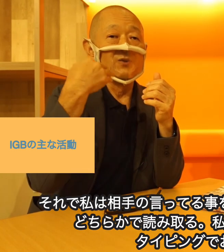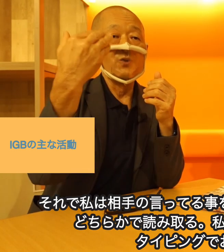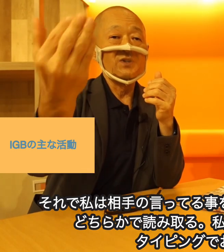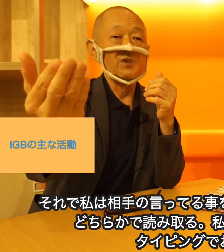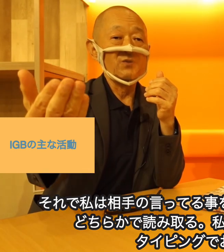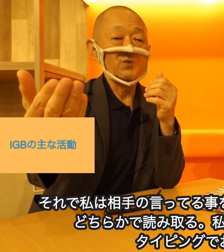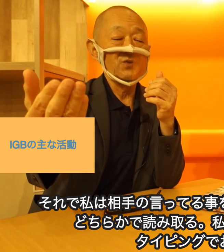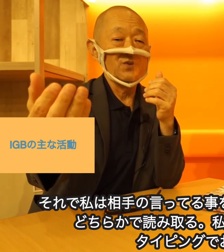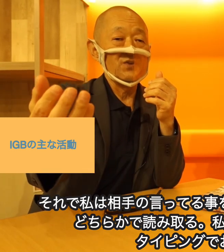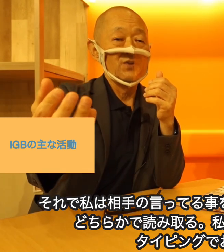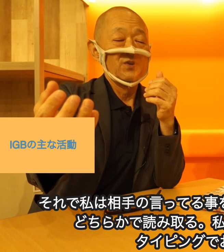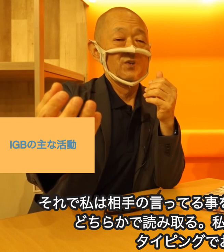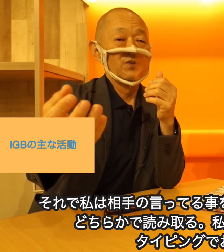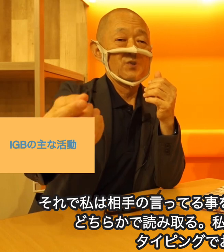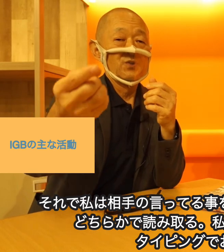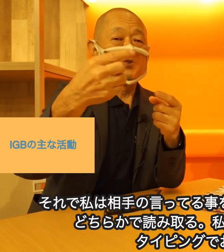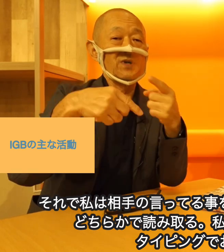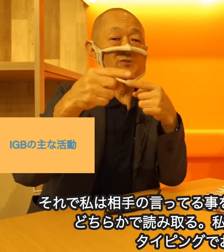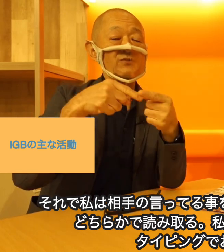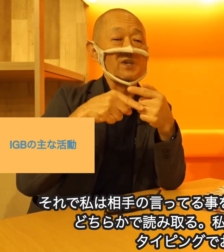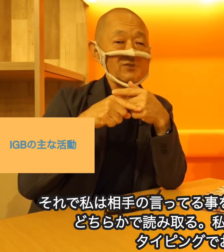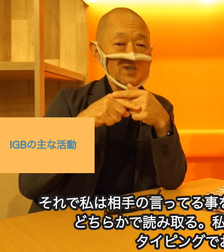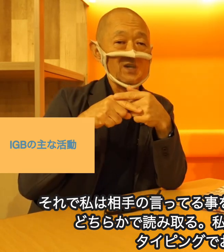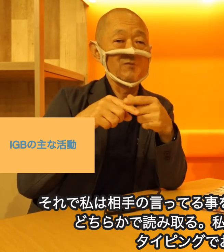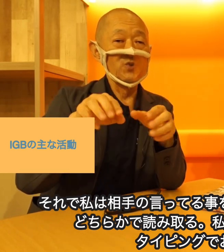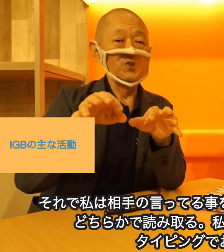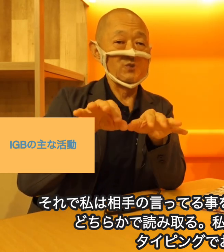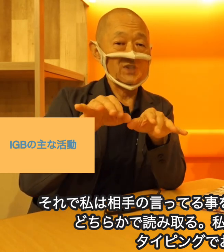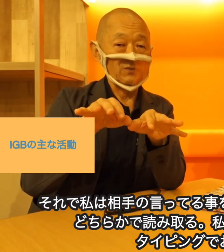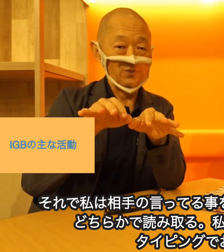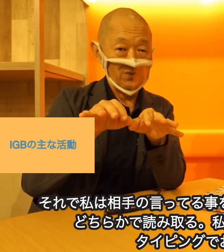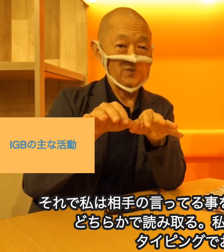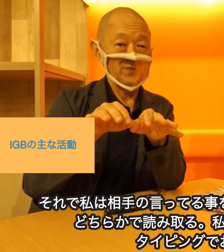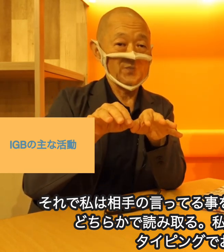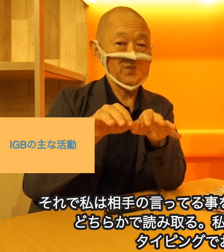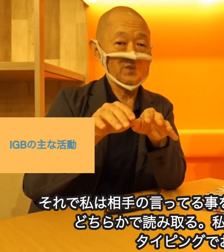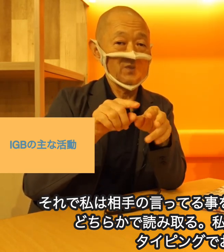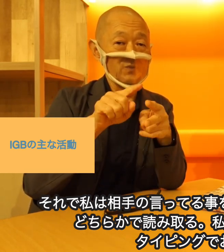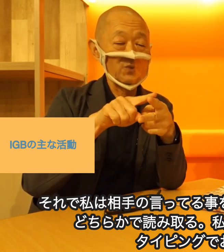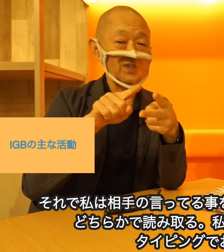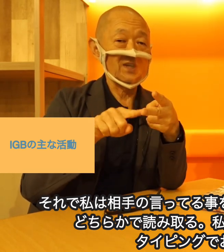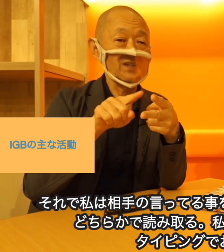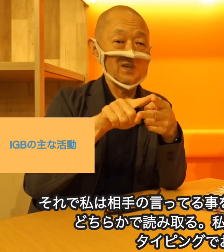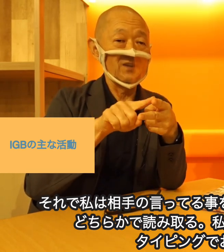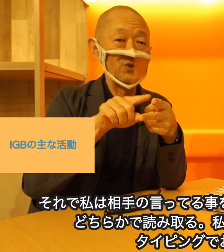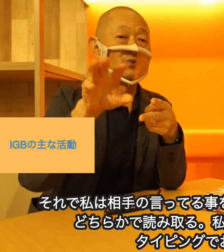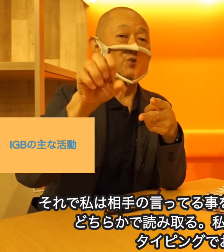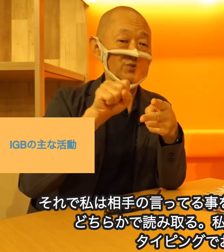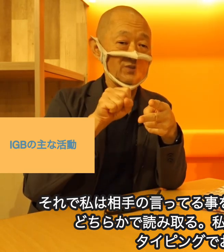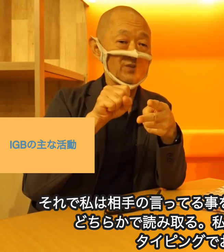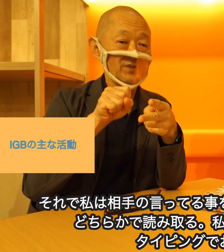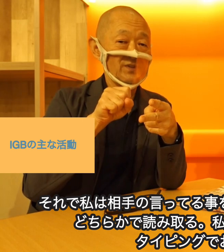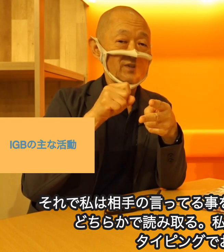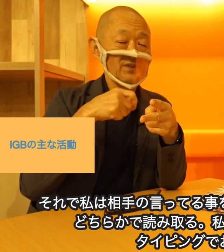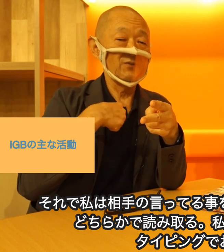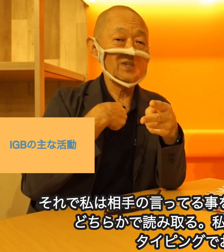の言ってることを手話通訳か文字のチャットどちらかで読み取る、で私